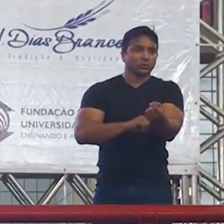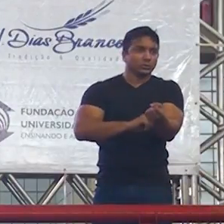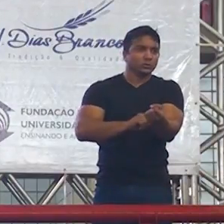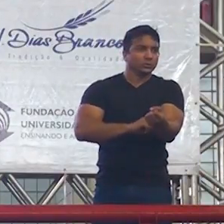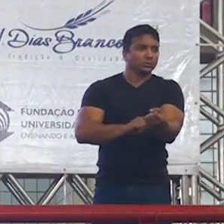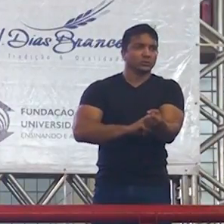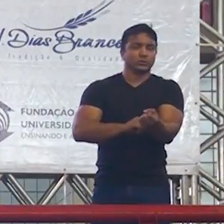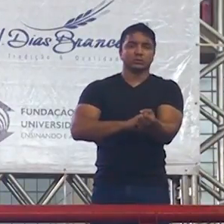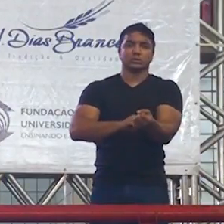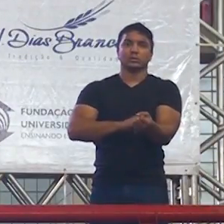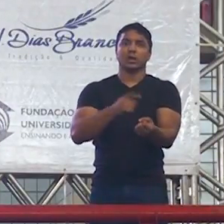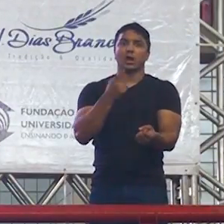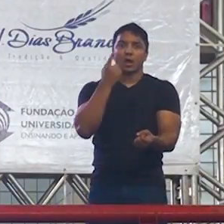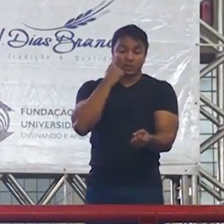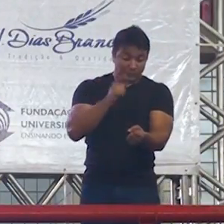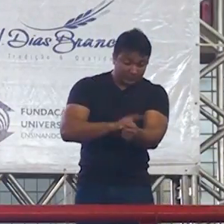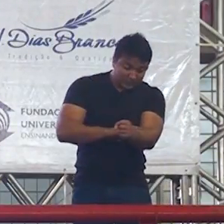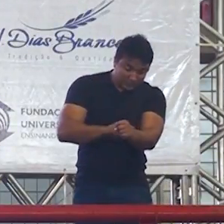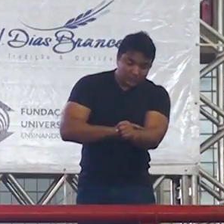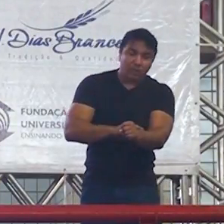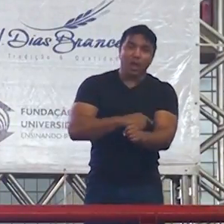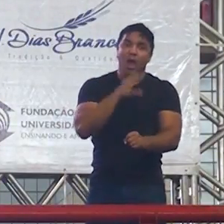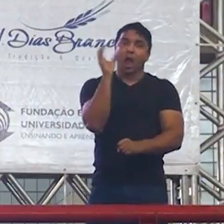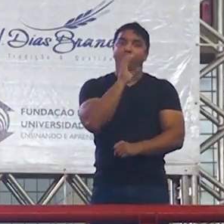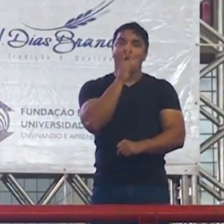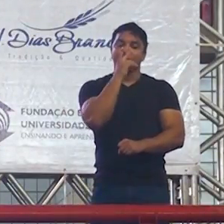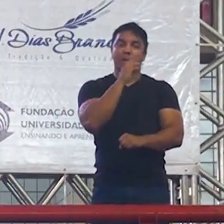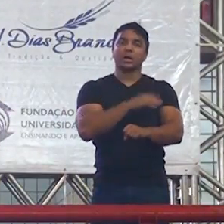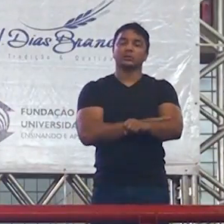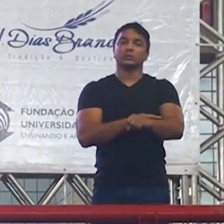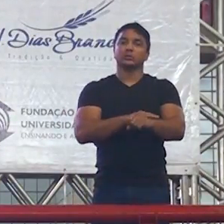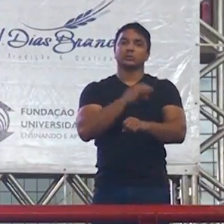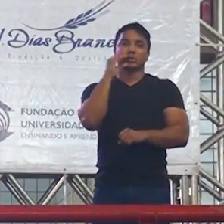não? Quanto mais rápido, mais calor.